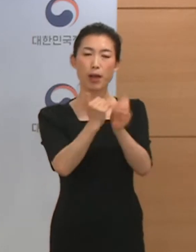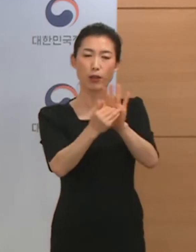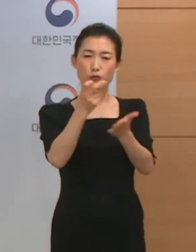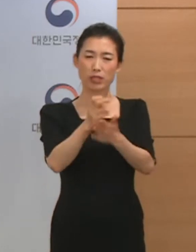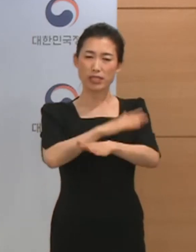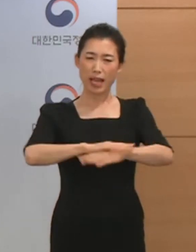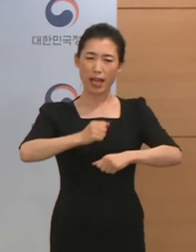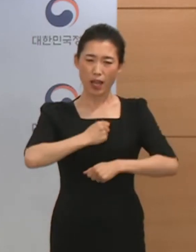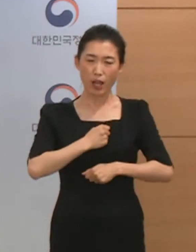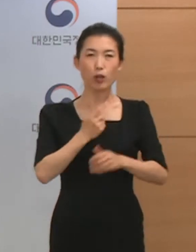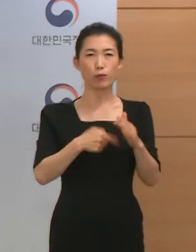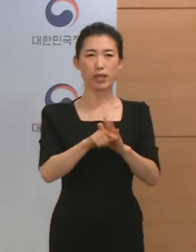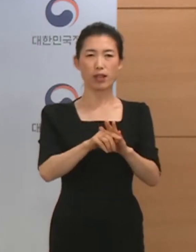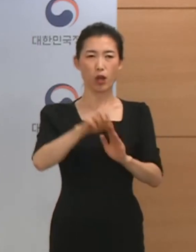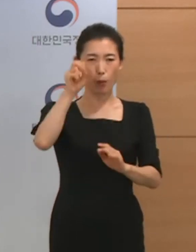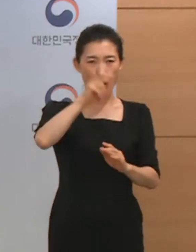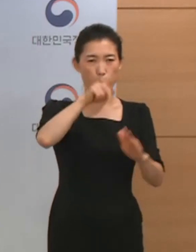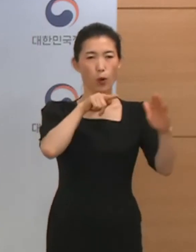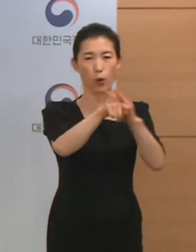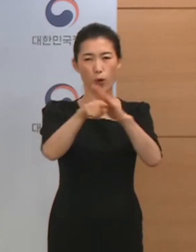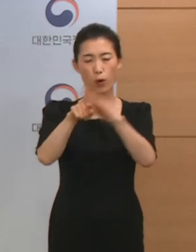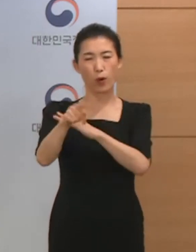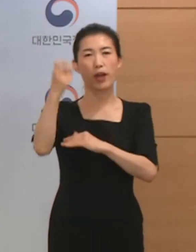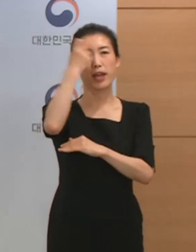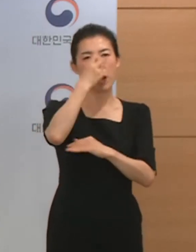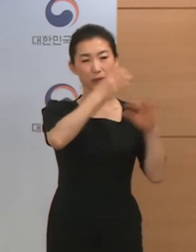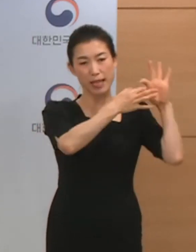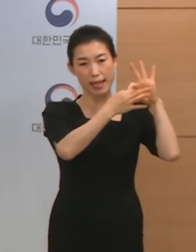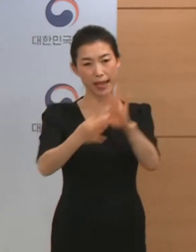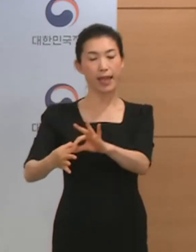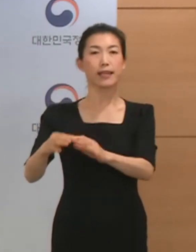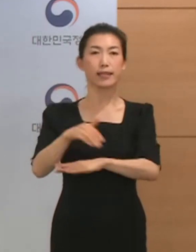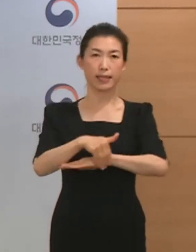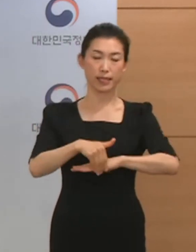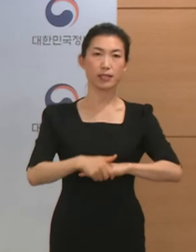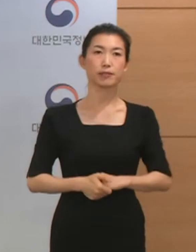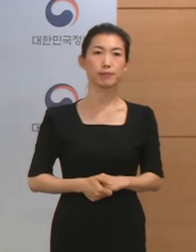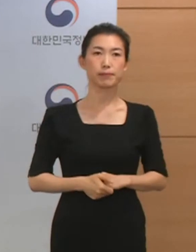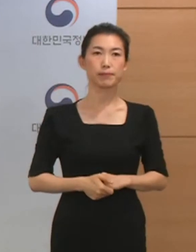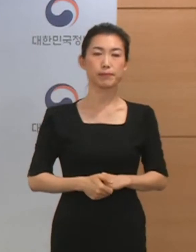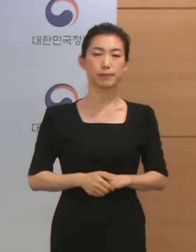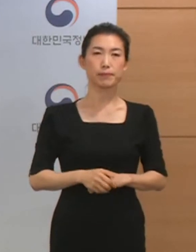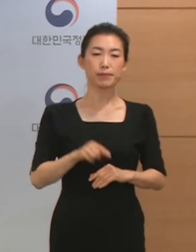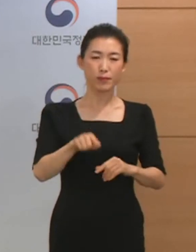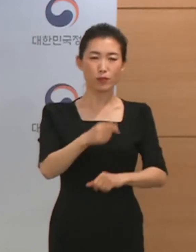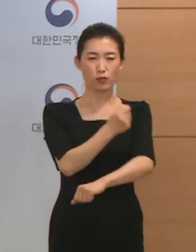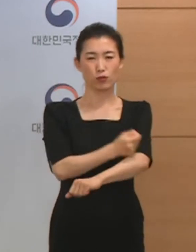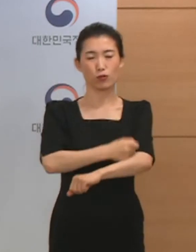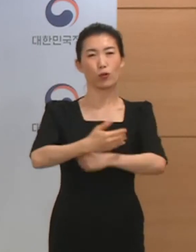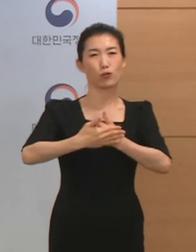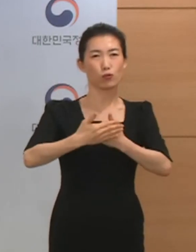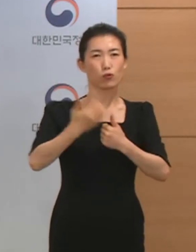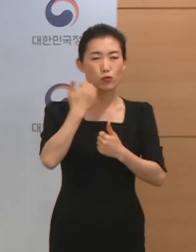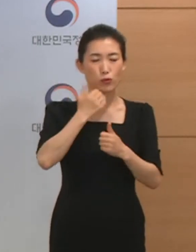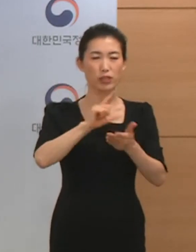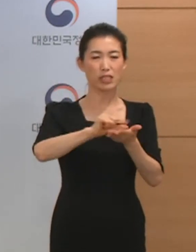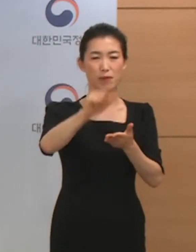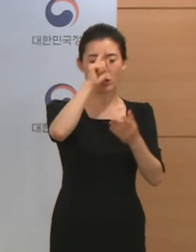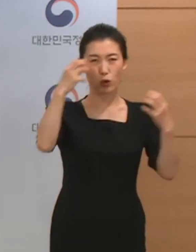있도록 현장점검을 지속적으로 실시할 예정입니다. 이 과정에서 애써주고 계신 지자체 공무원